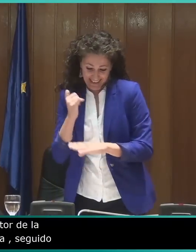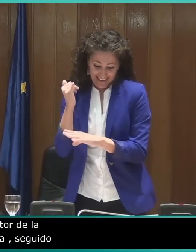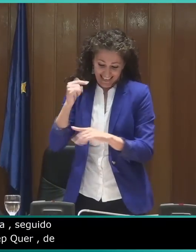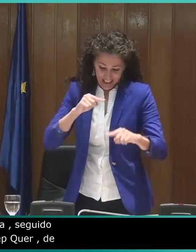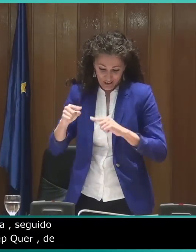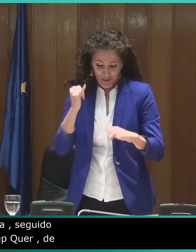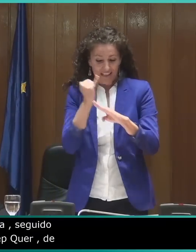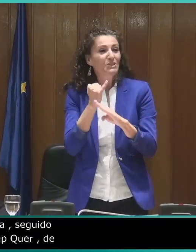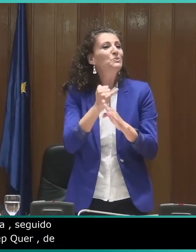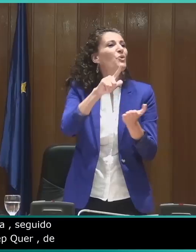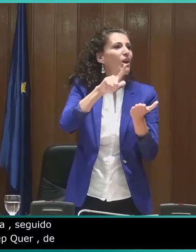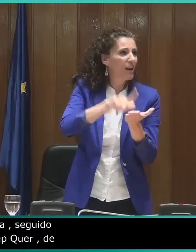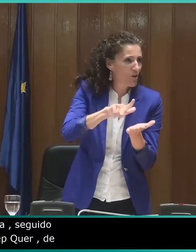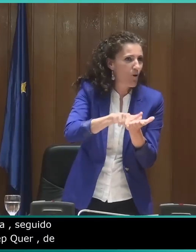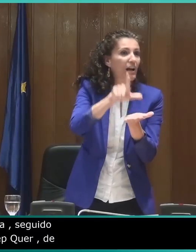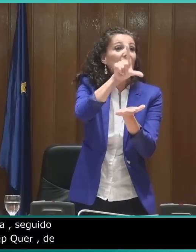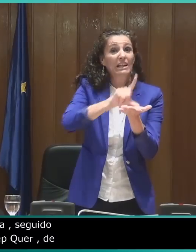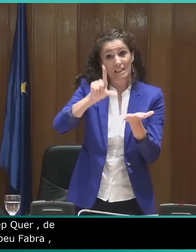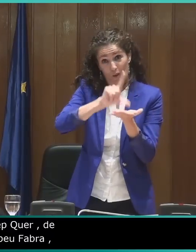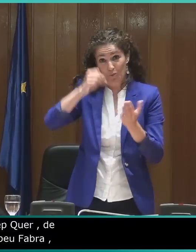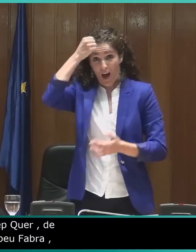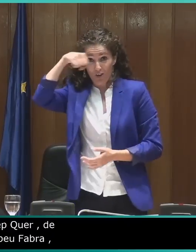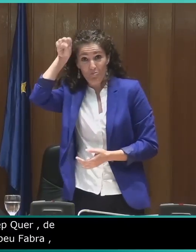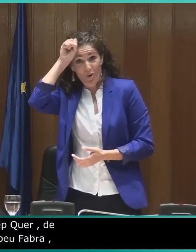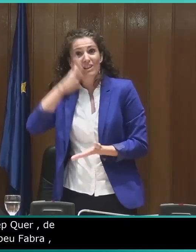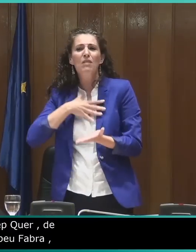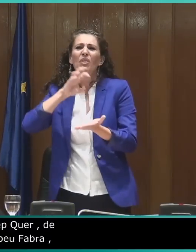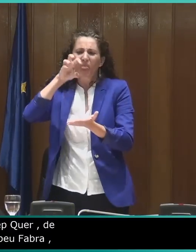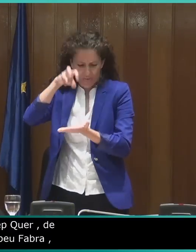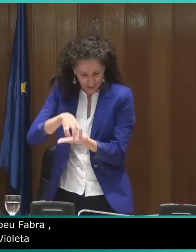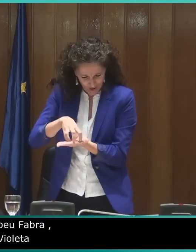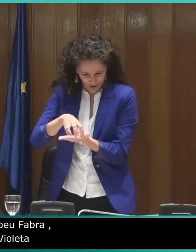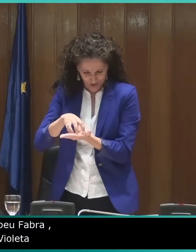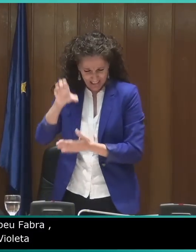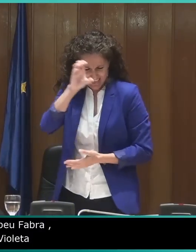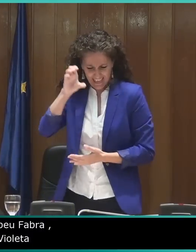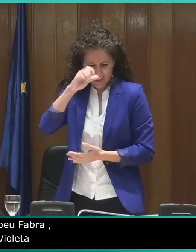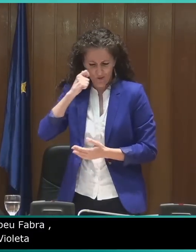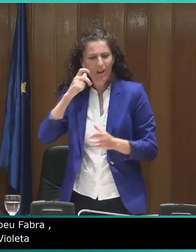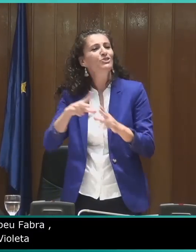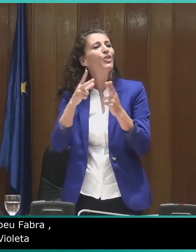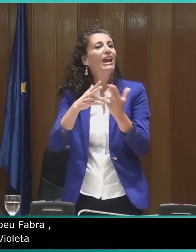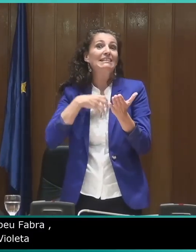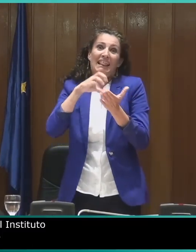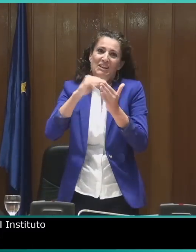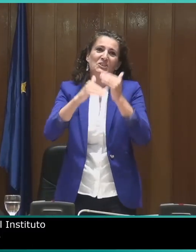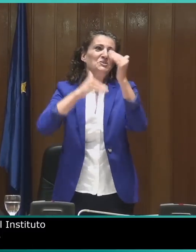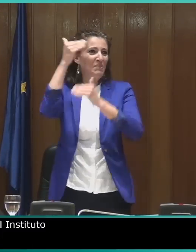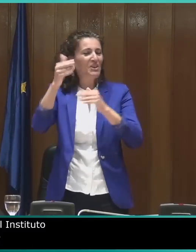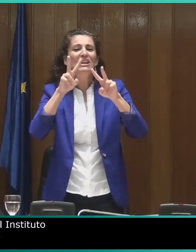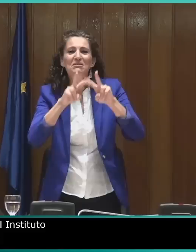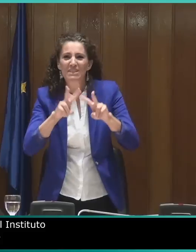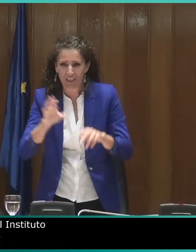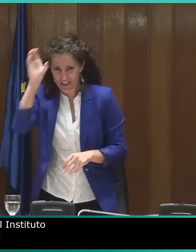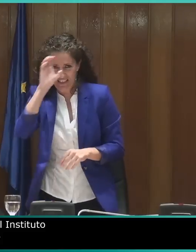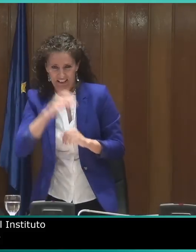será presentado por Violeta de Monte, directora del Instituto de Lengua, Literatura y Antropología del Centro de Ciencias Humanas y Sociales